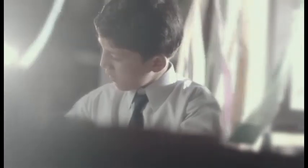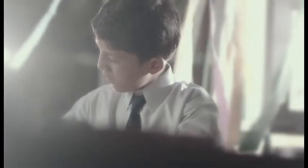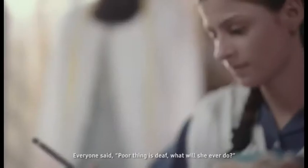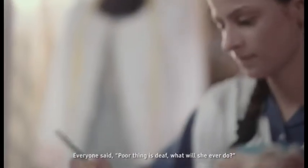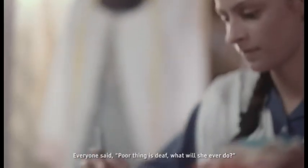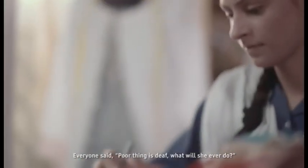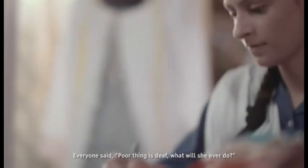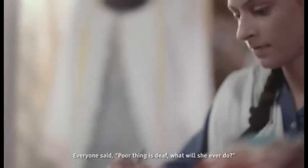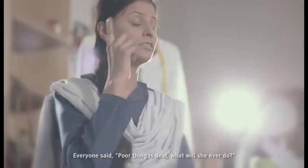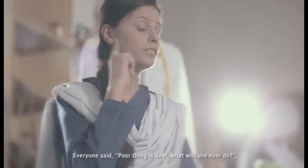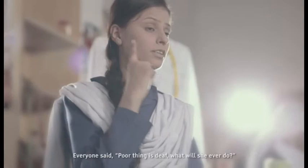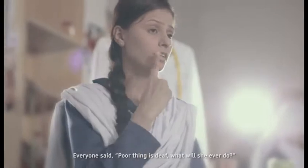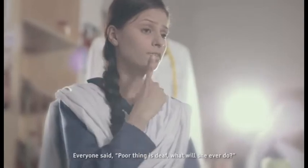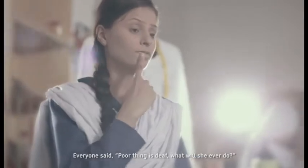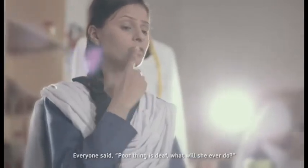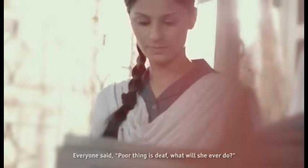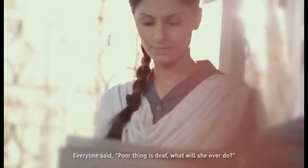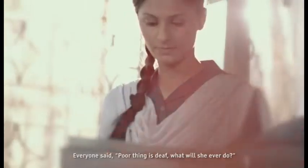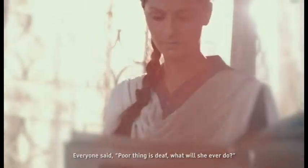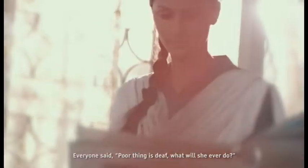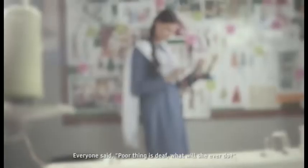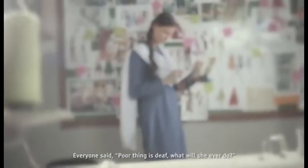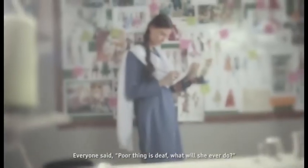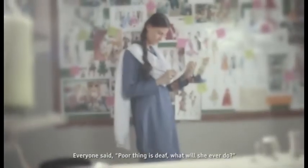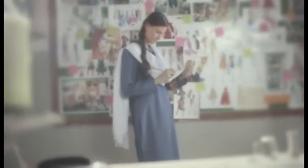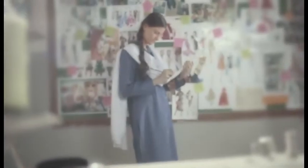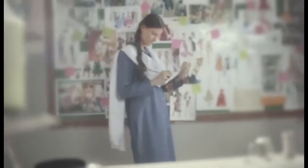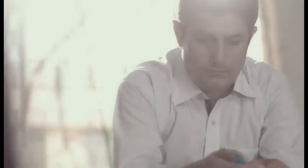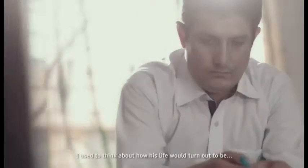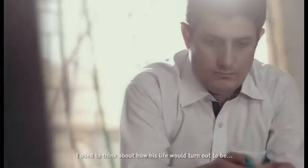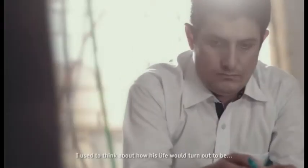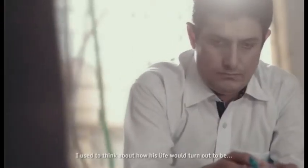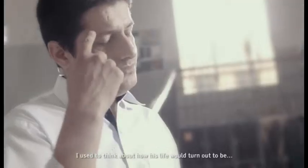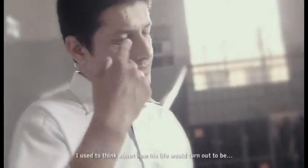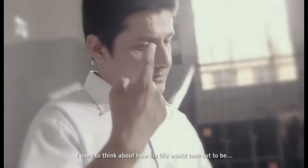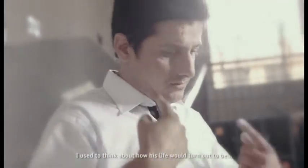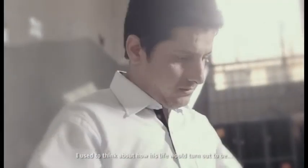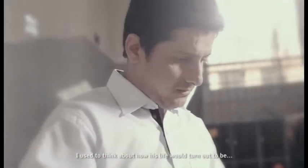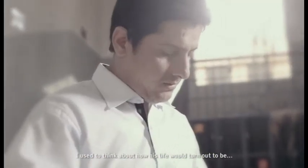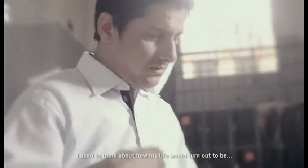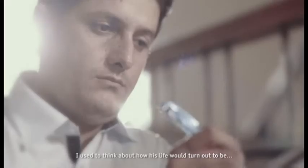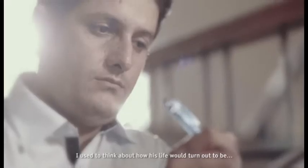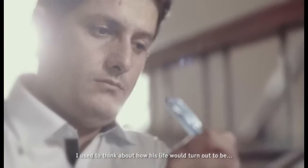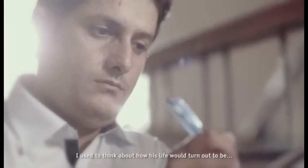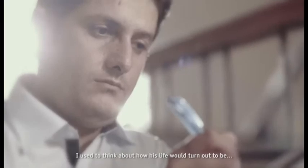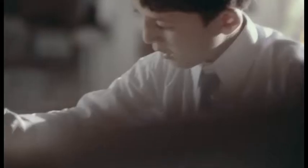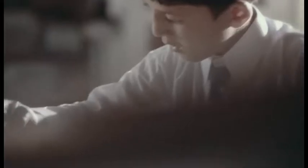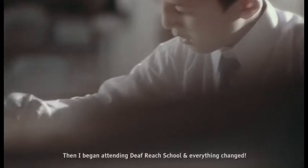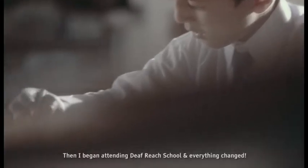سب نے کہا بحری ہے بیچاری کیا کرے گی؟ میں سوچتا تھا کیسی زندگی ہوگی اس کی؟ پھر